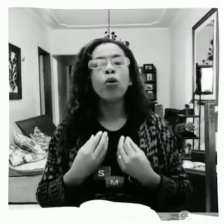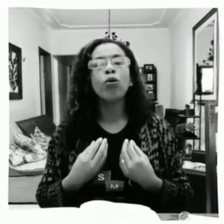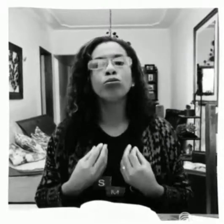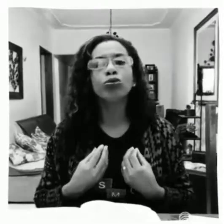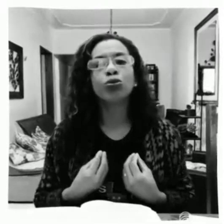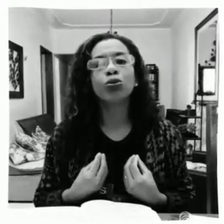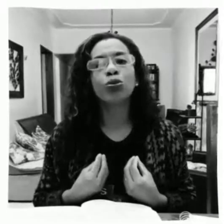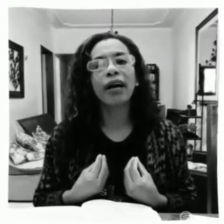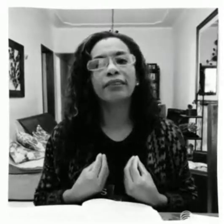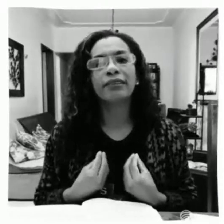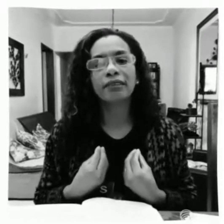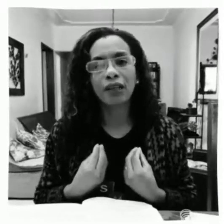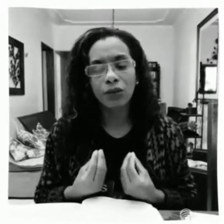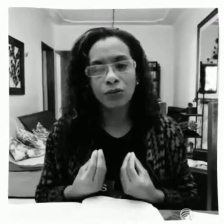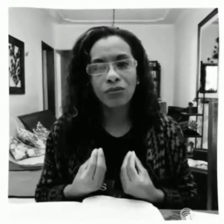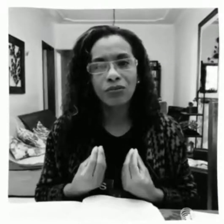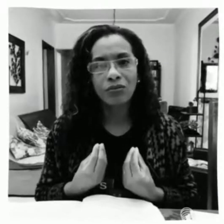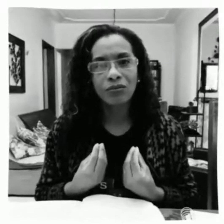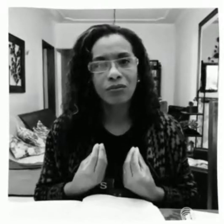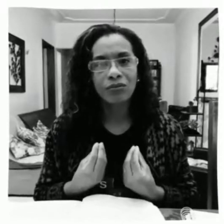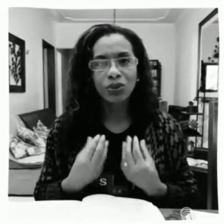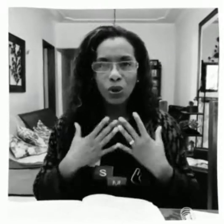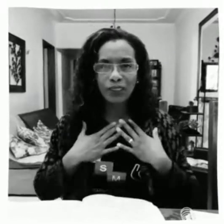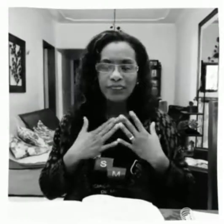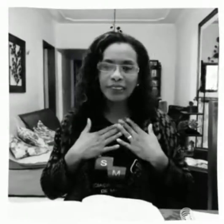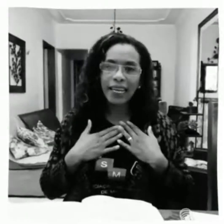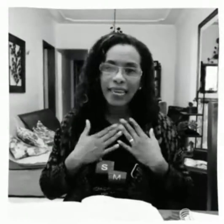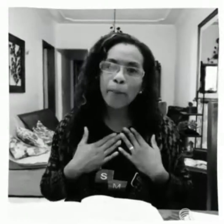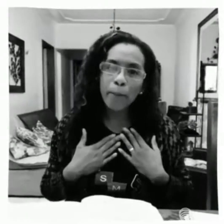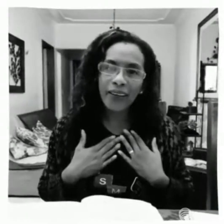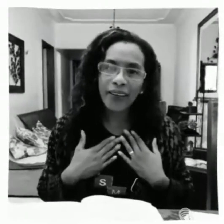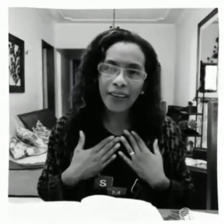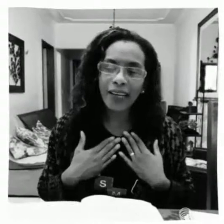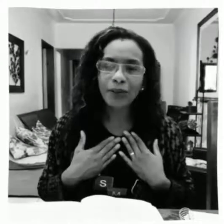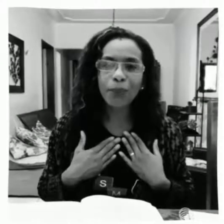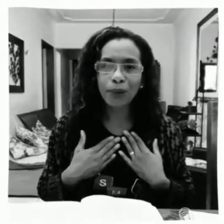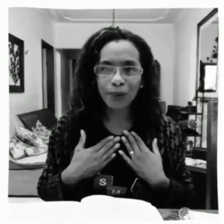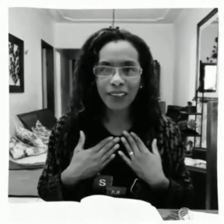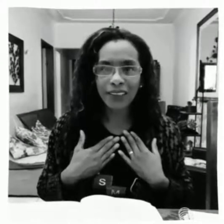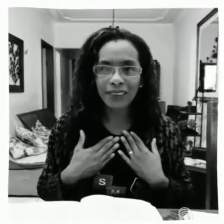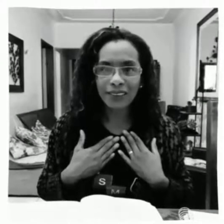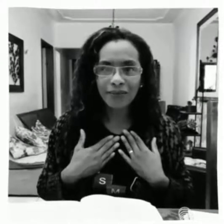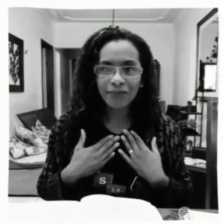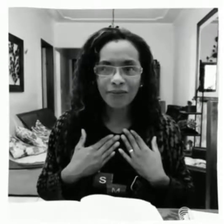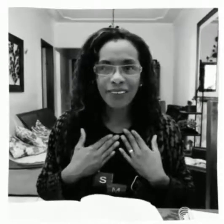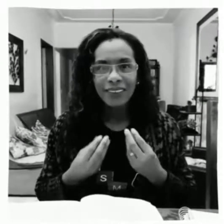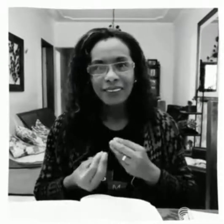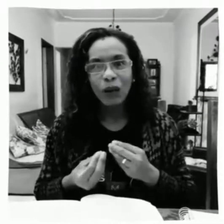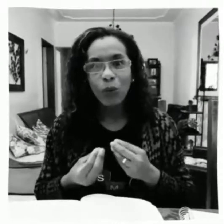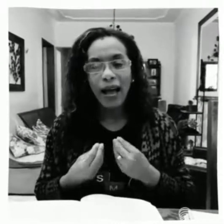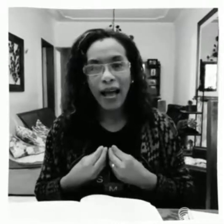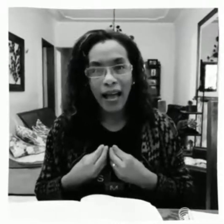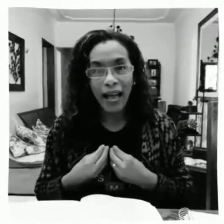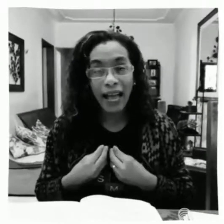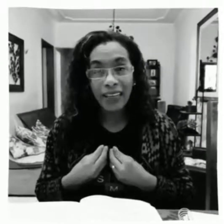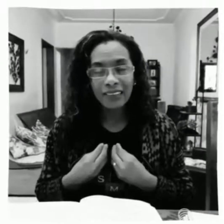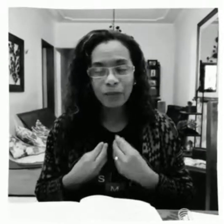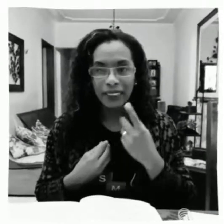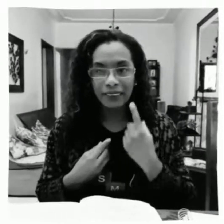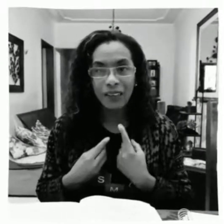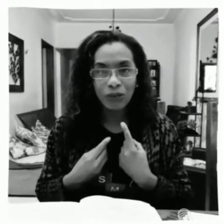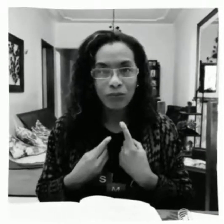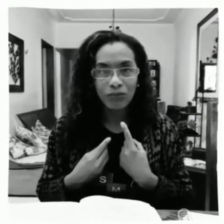a pontuação nossa na LP, que é a língua portuguesa. Então,